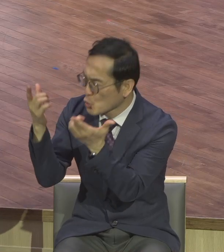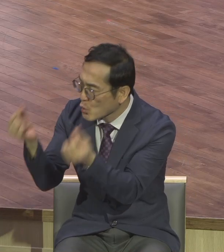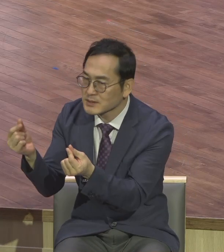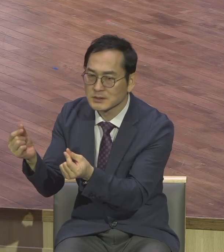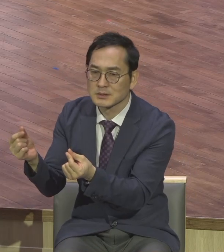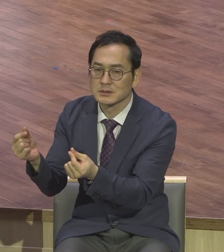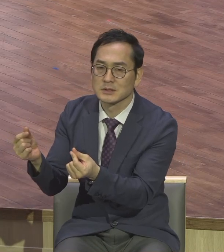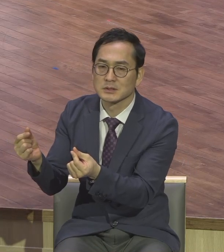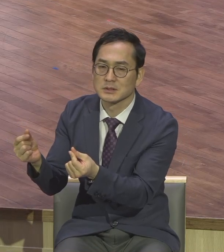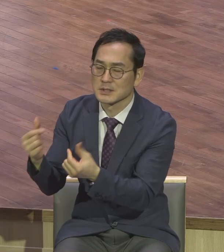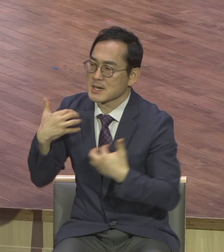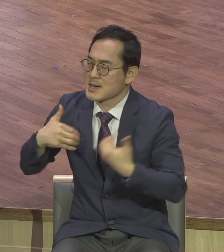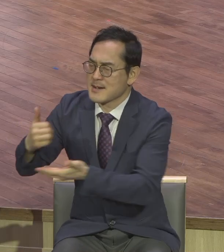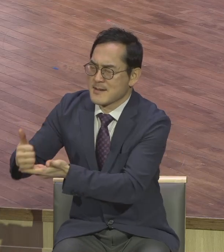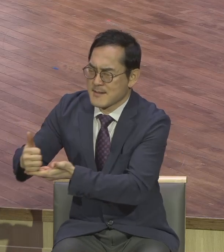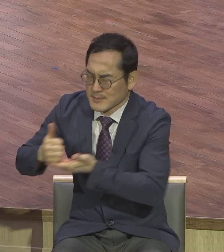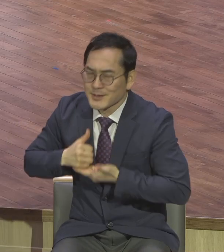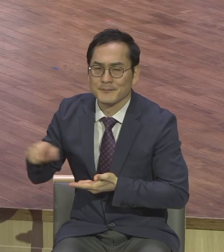같이 영접하였고,